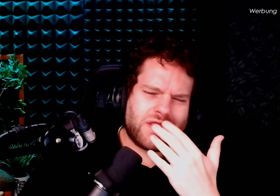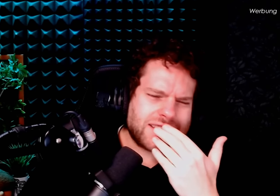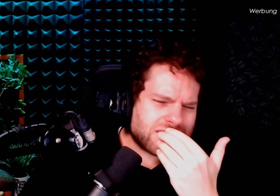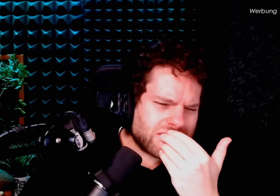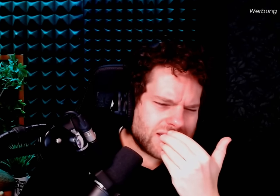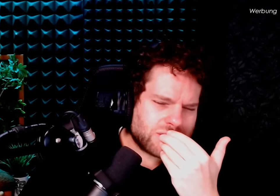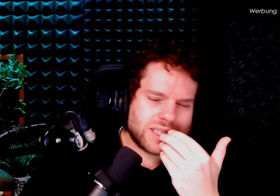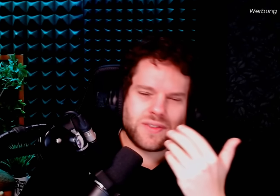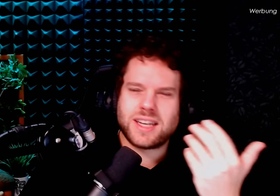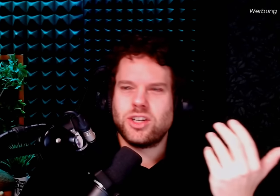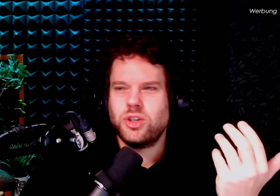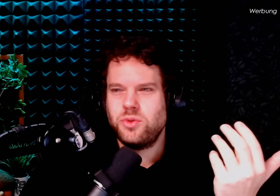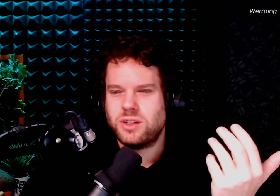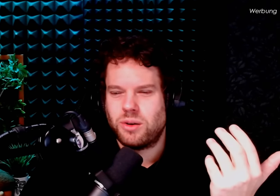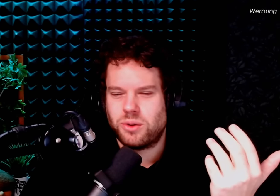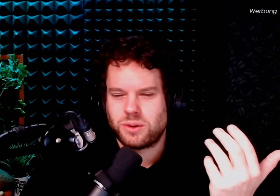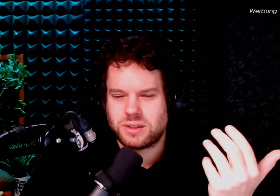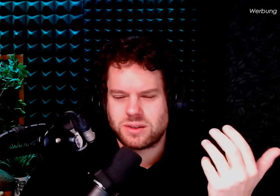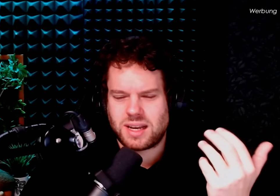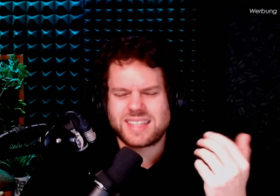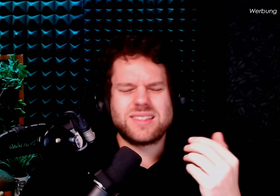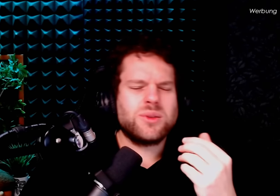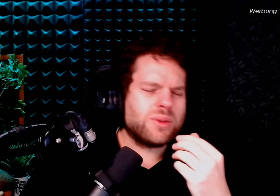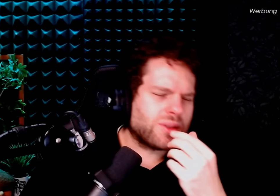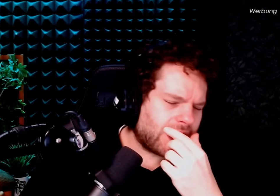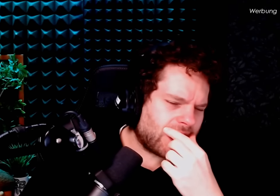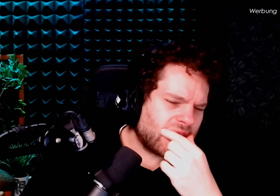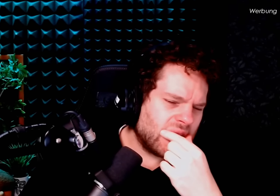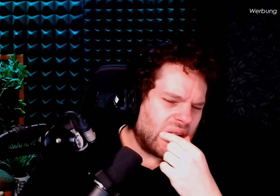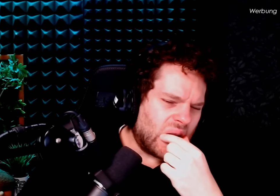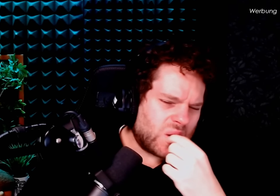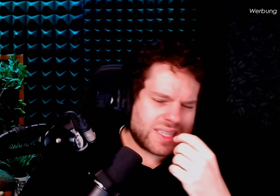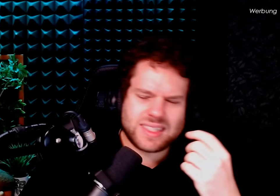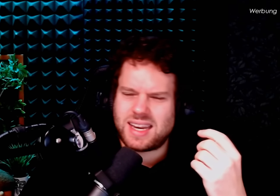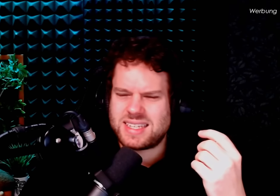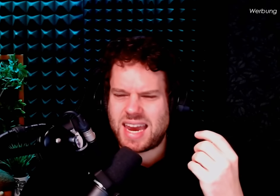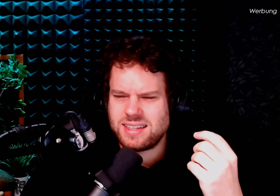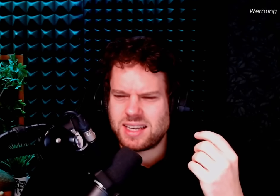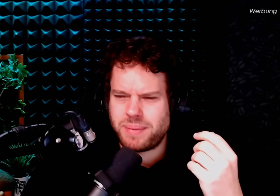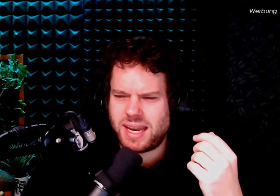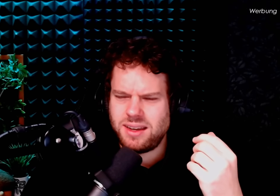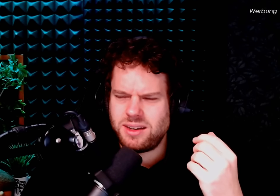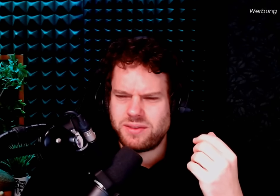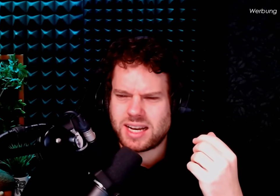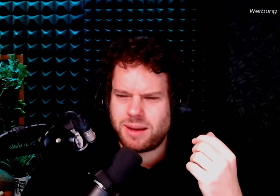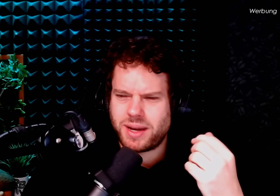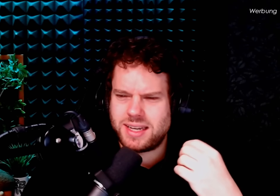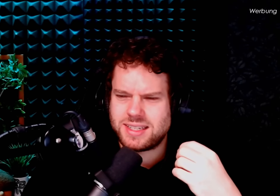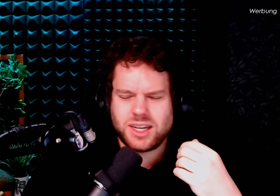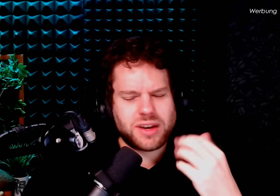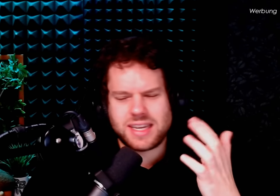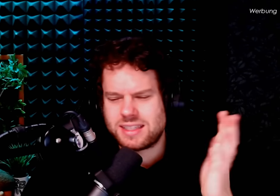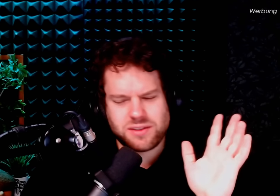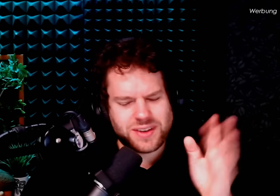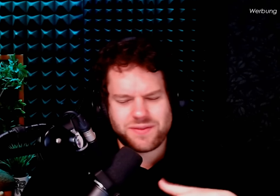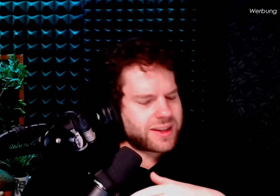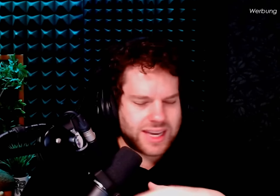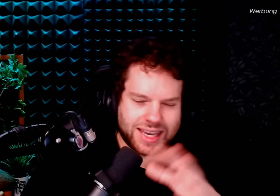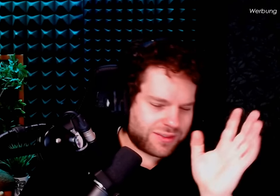Was? Und dann so... Das waren die Studio-Logos. Ach so, okay. Und der Text am Ende irgendwie kamen gar nicht die Credits. Ach,